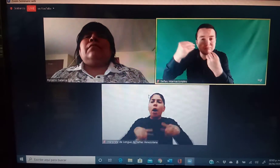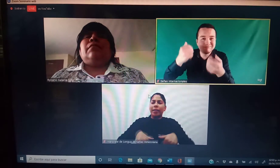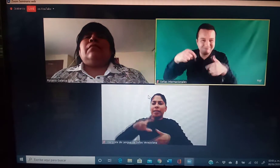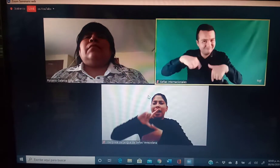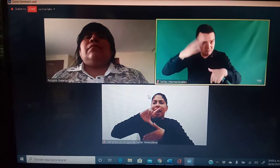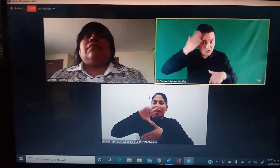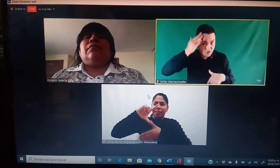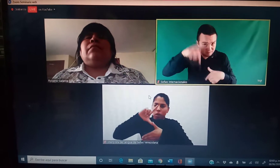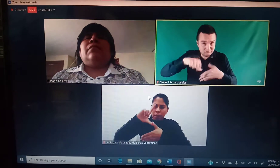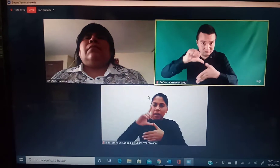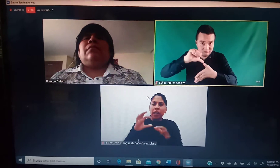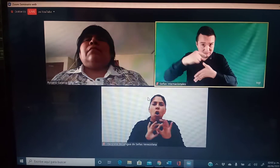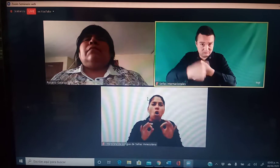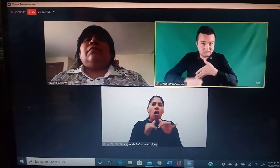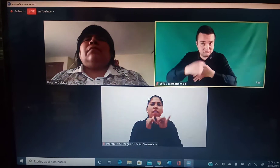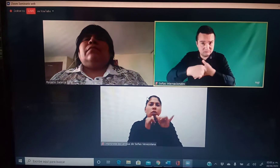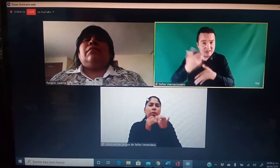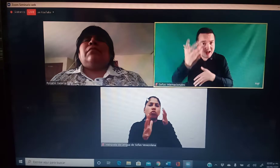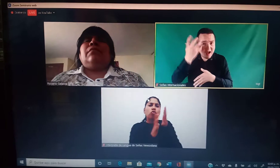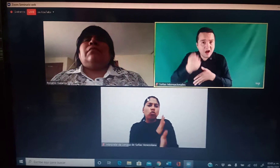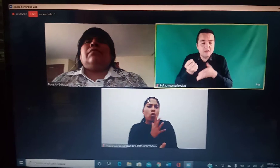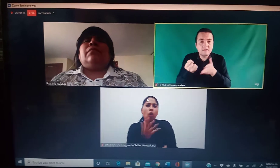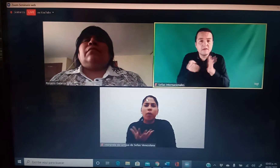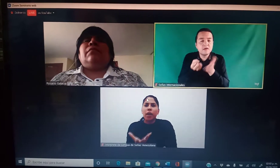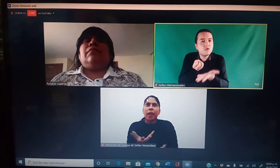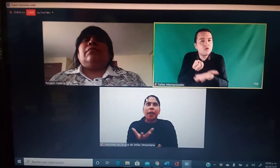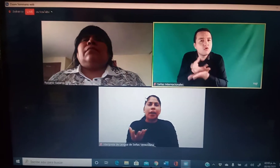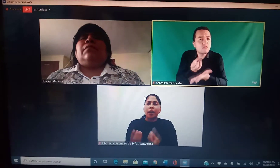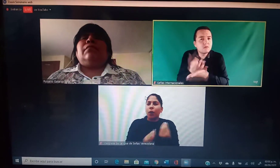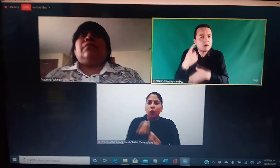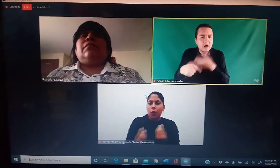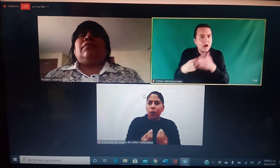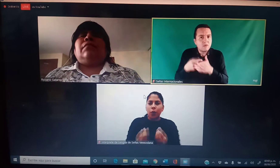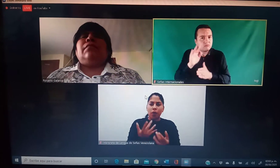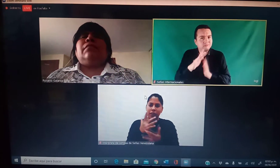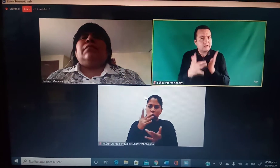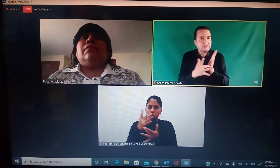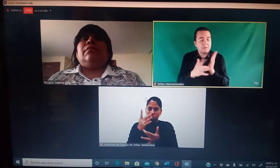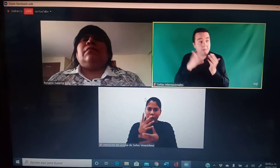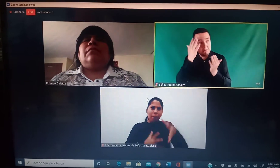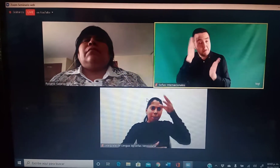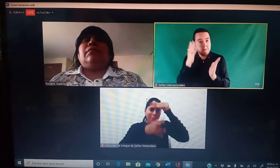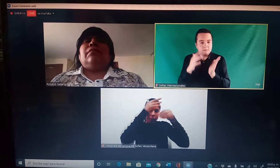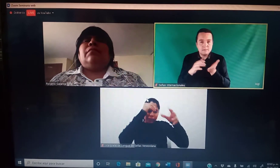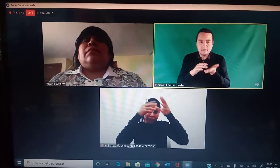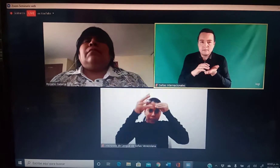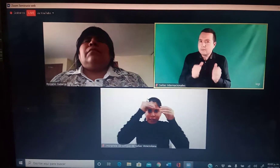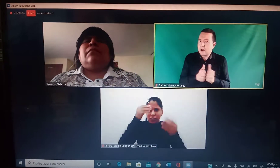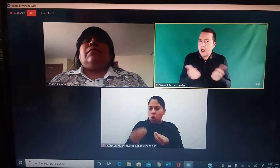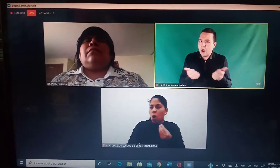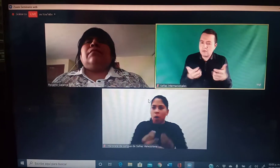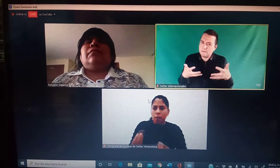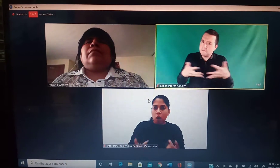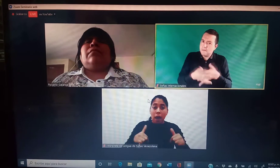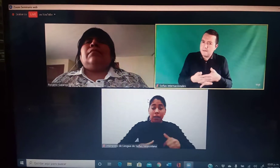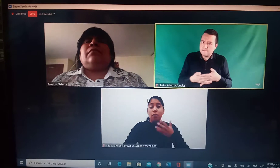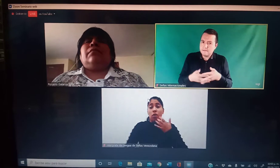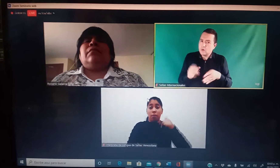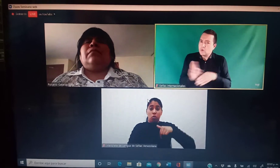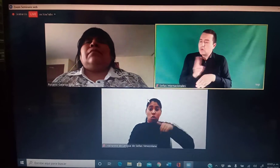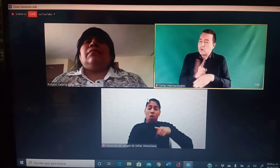información con respecto a este tipo de tecnología. Aquí en Oaxaca y en